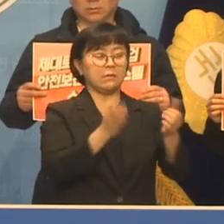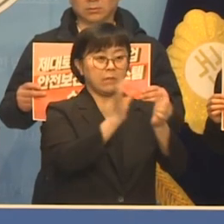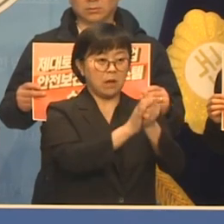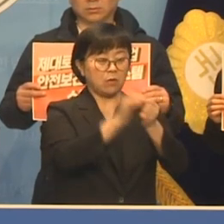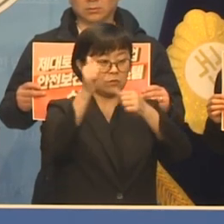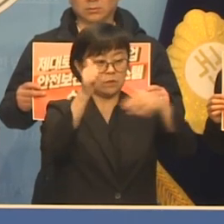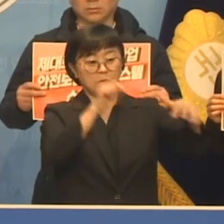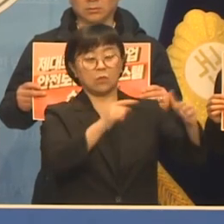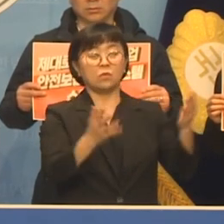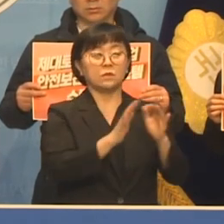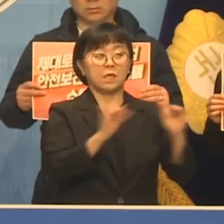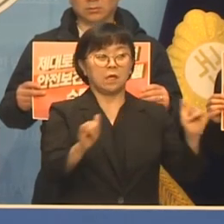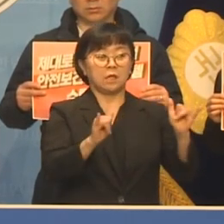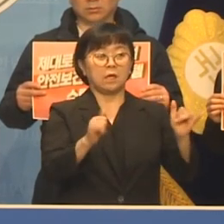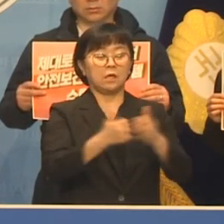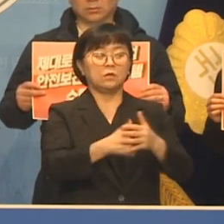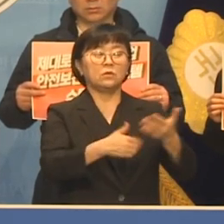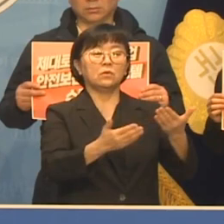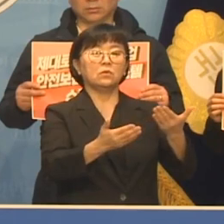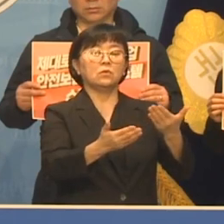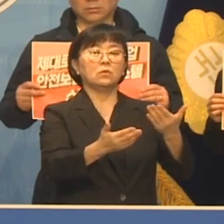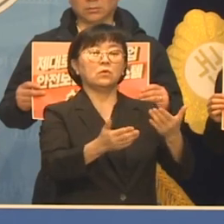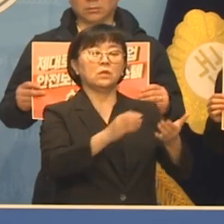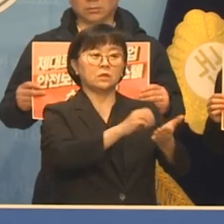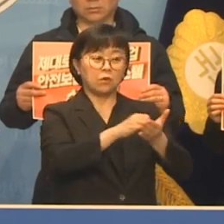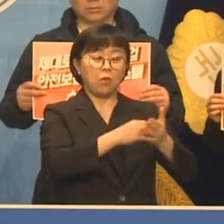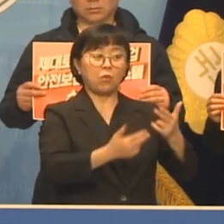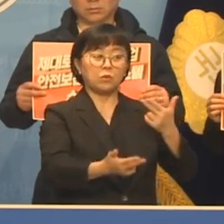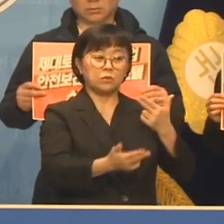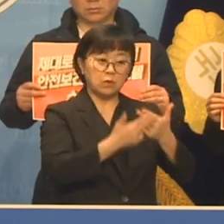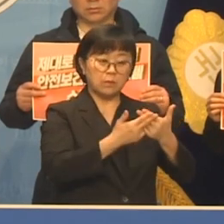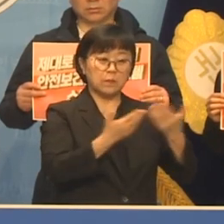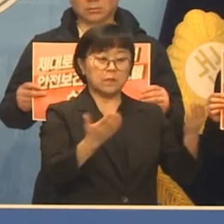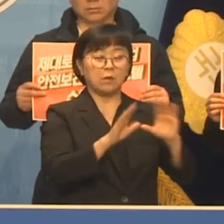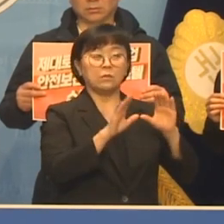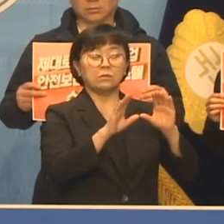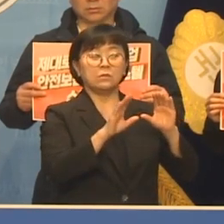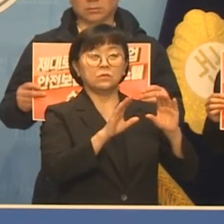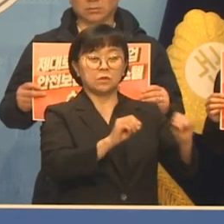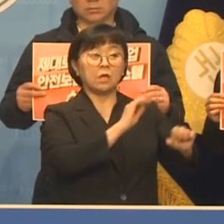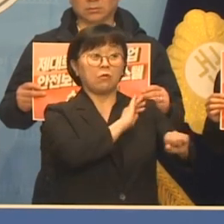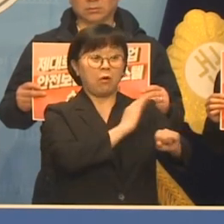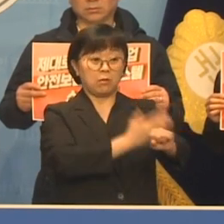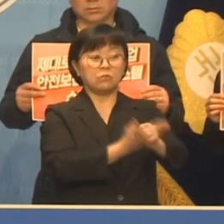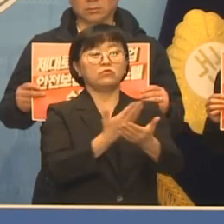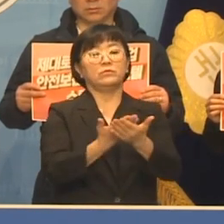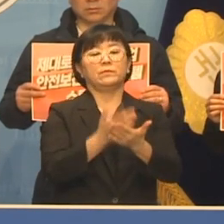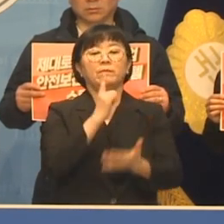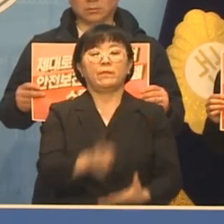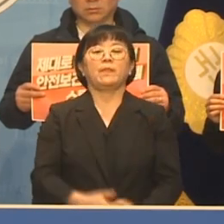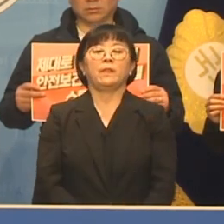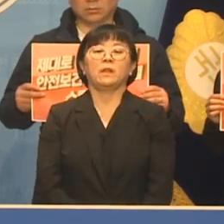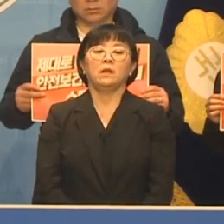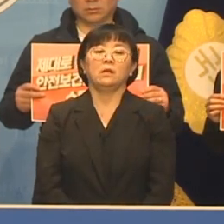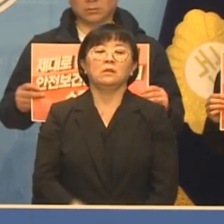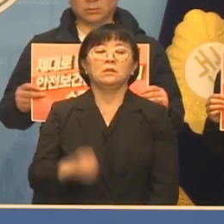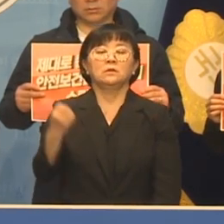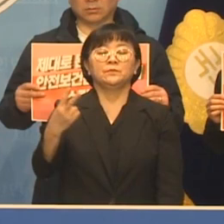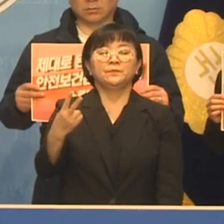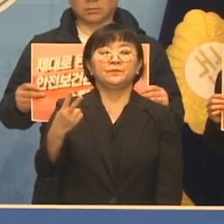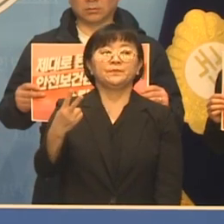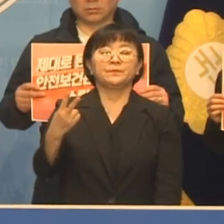노동자들에게 그리고 사내하청 노동조합에게 작업 중지권을 행사할 수 있게 해 주십시오.